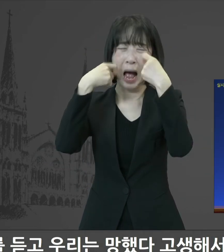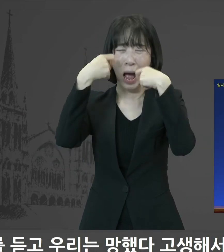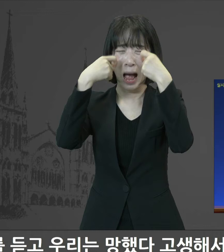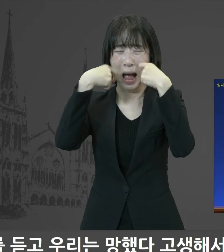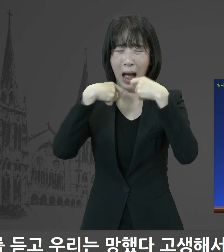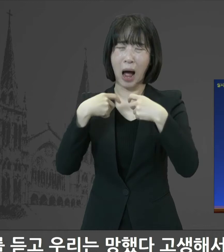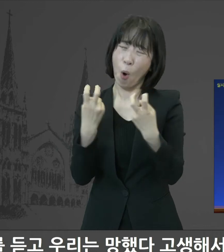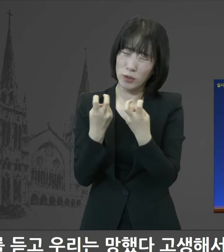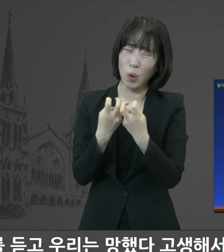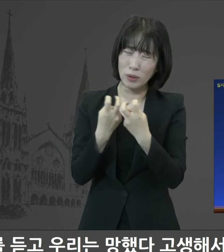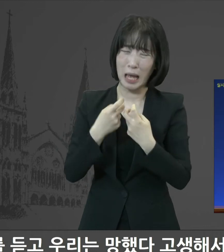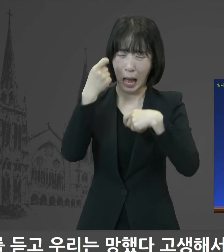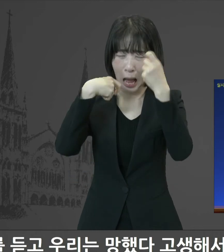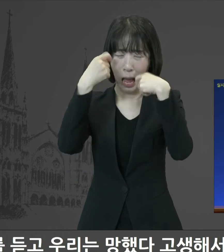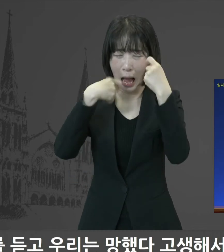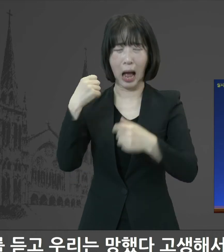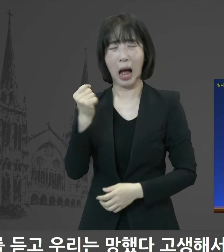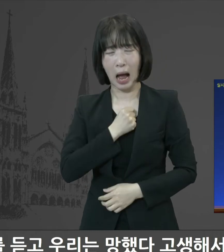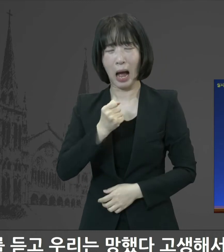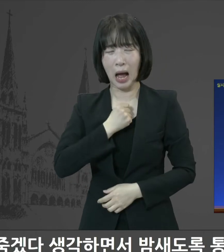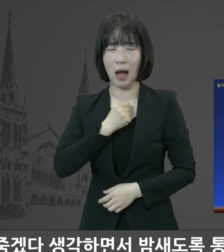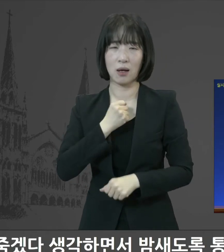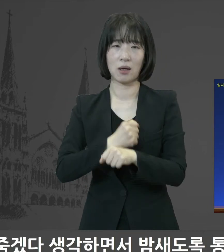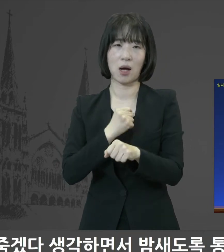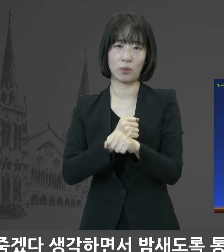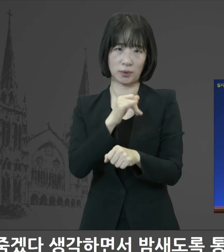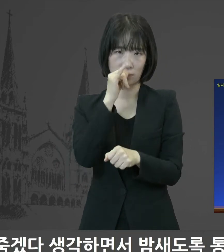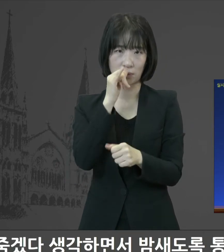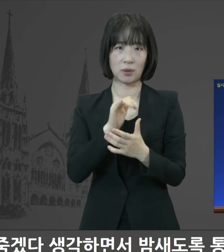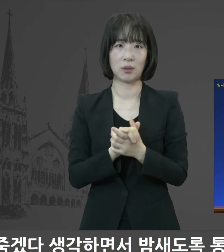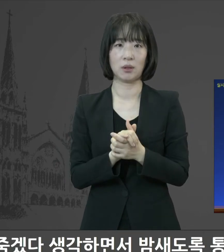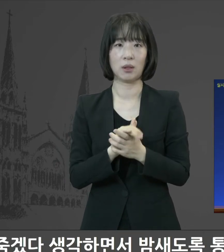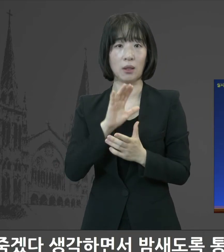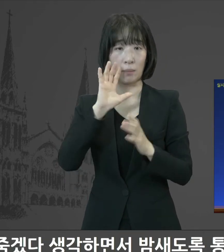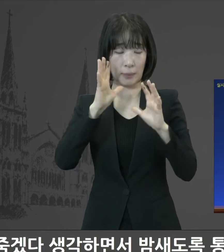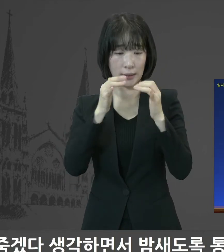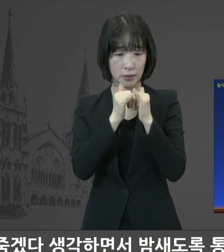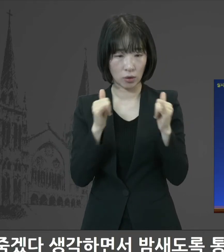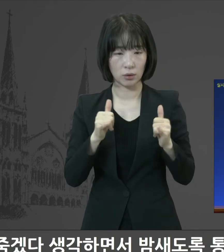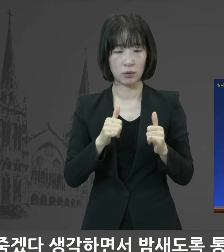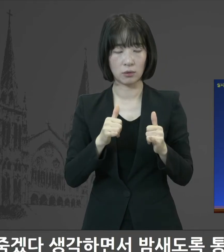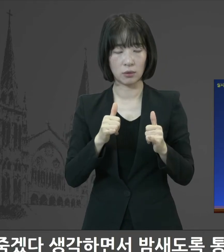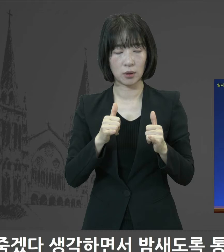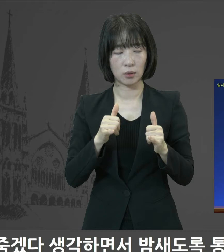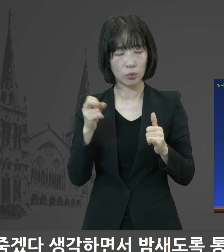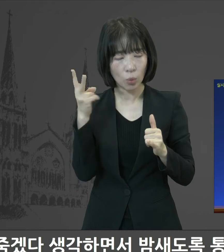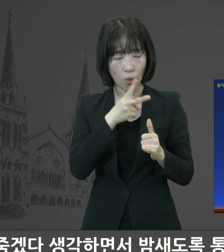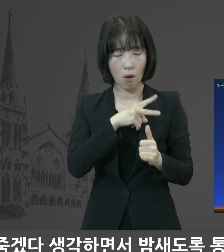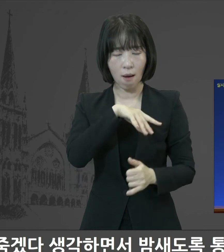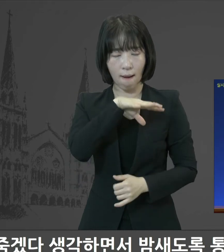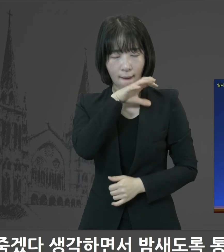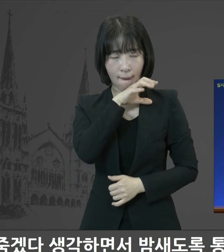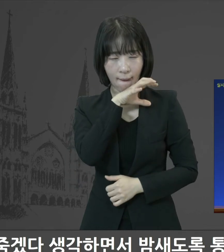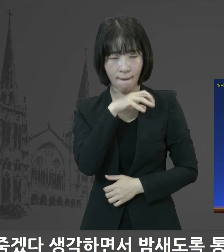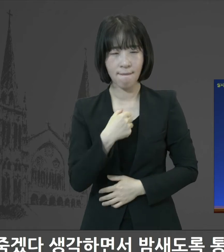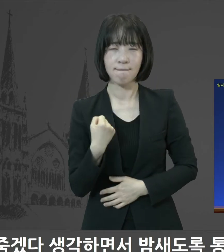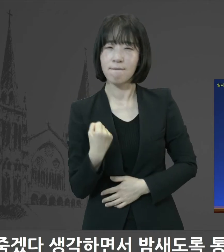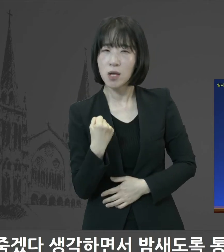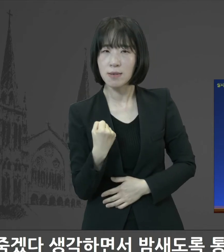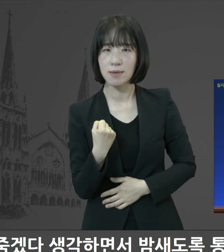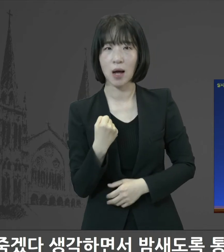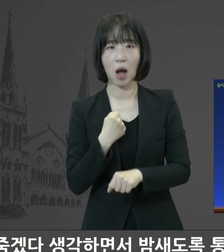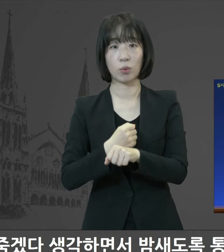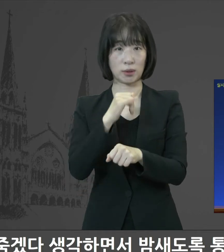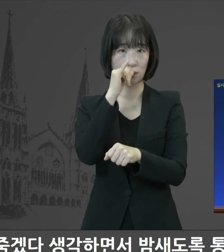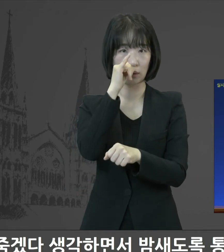밤새도록 통곡했다. 2절, 3절, 4절 보시면 이제 원망을 하기 시작하면서 급기야